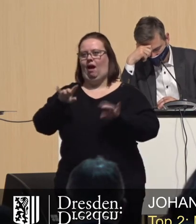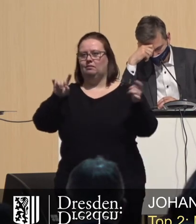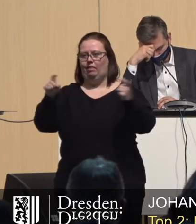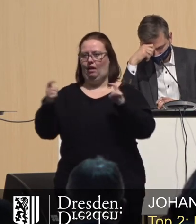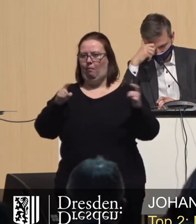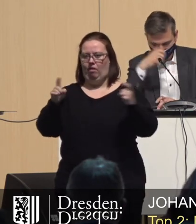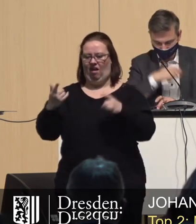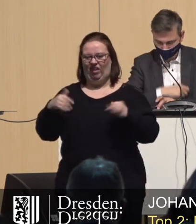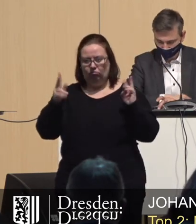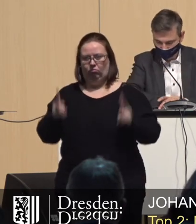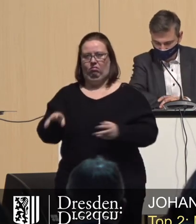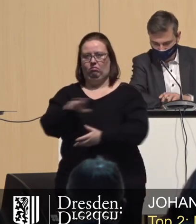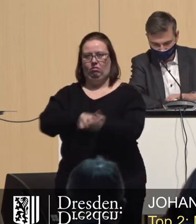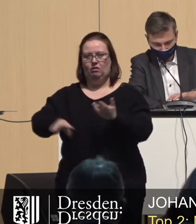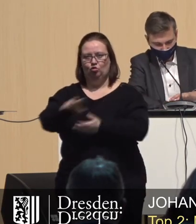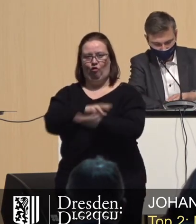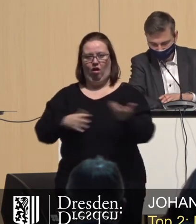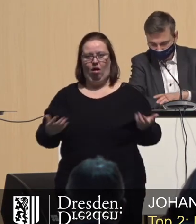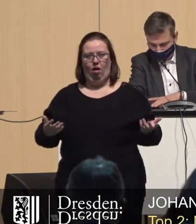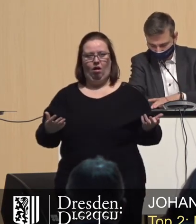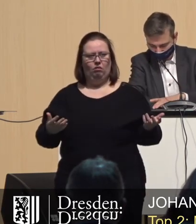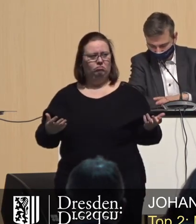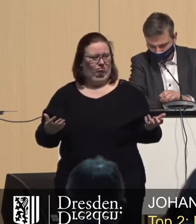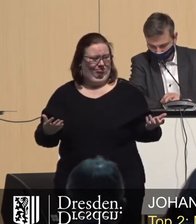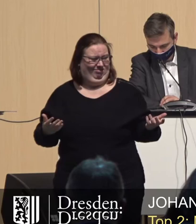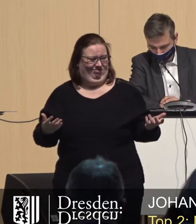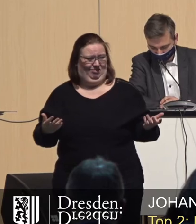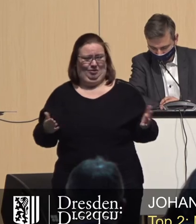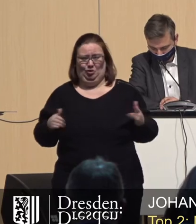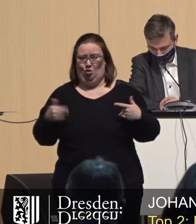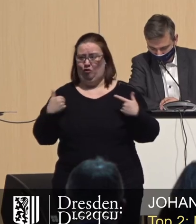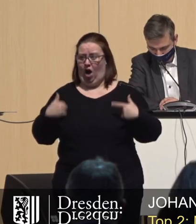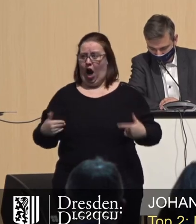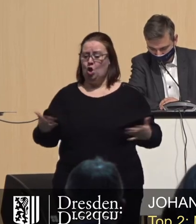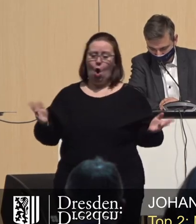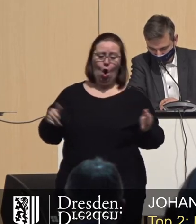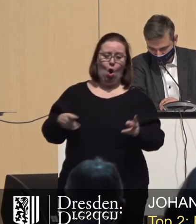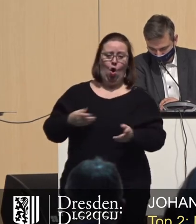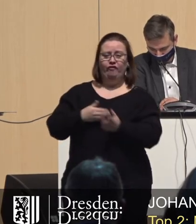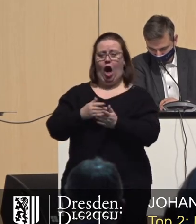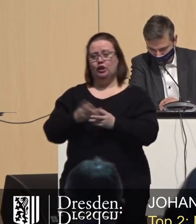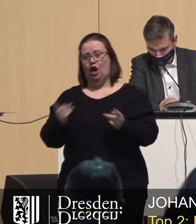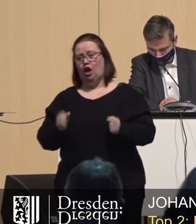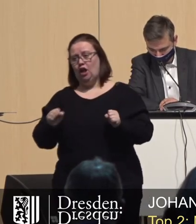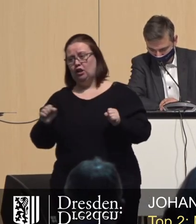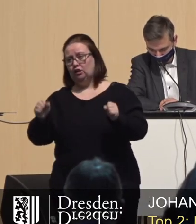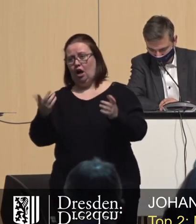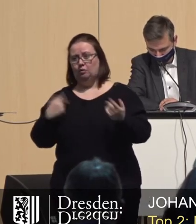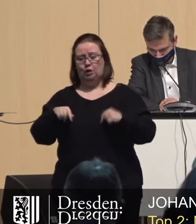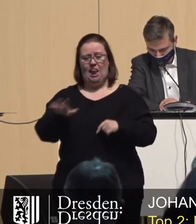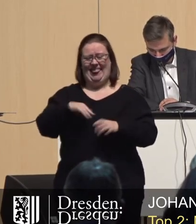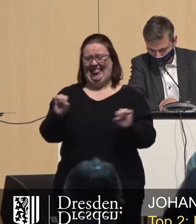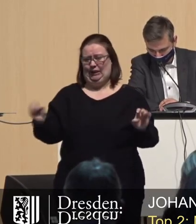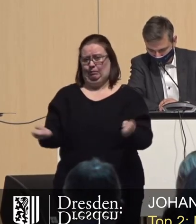eine Katastrophe ist. Wir tun so, als ob wir so weitermachen könnten wie bisher, als ob in diesem Land nichts